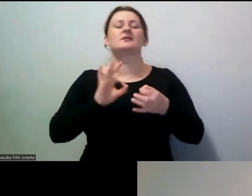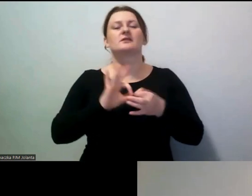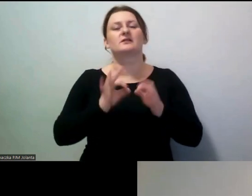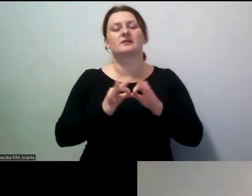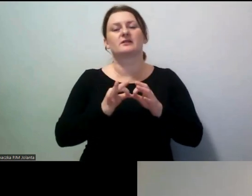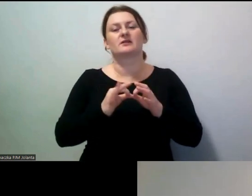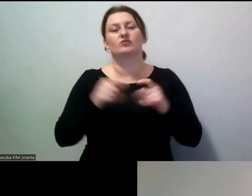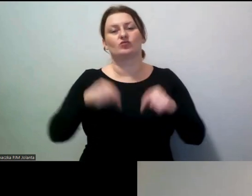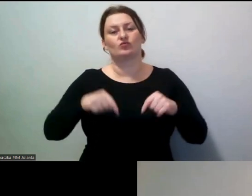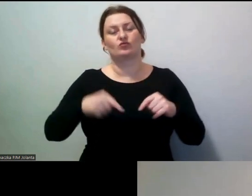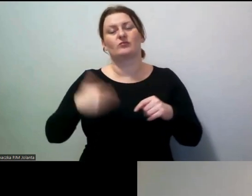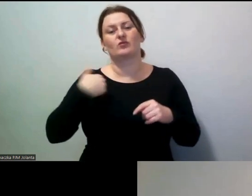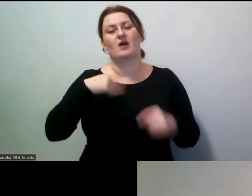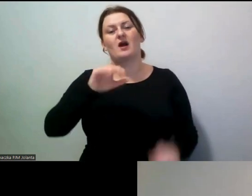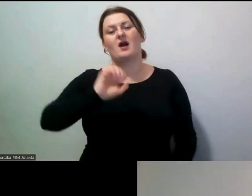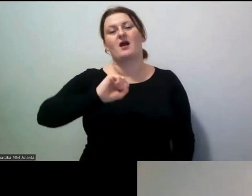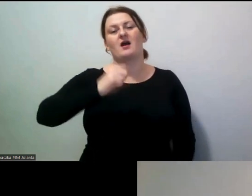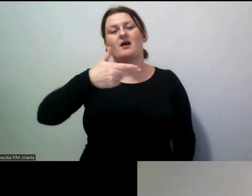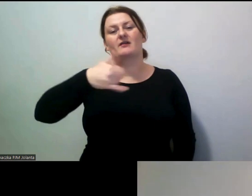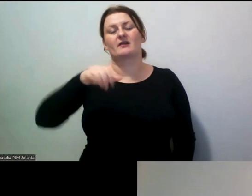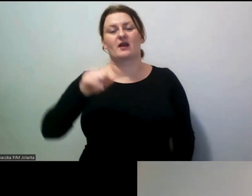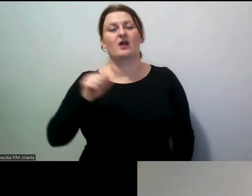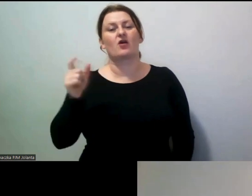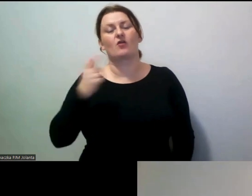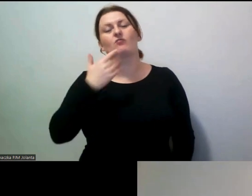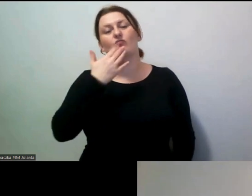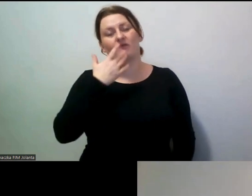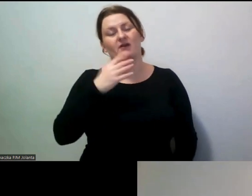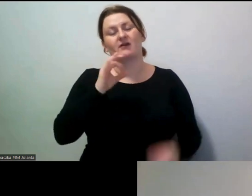gdyby tutaj była Ania z nami, to powiedziałaby również o tym,